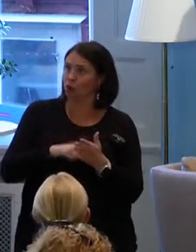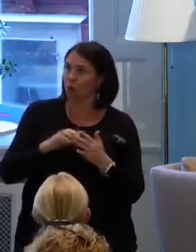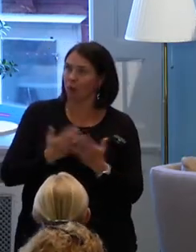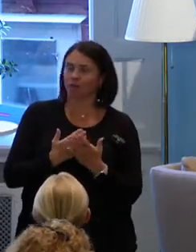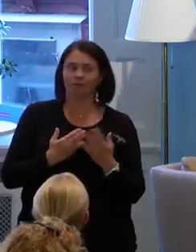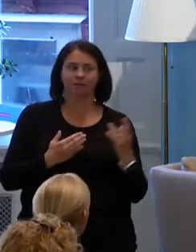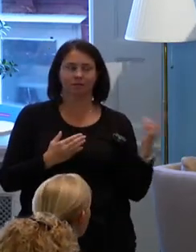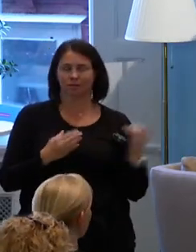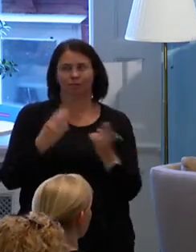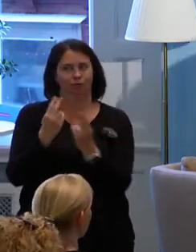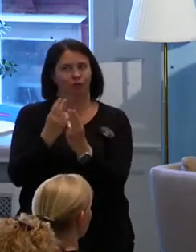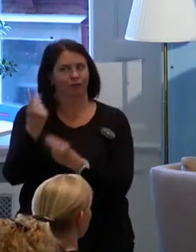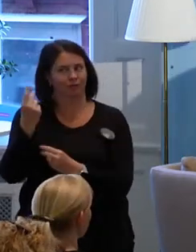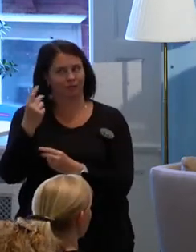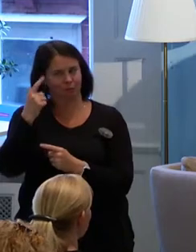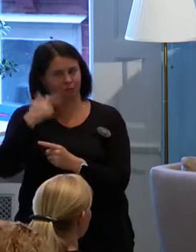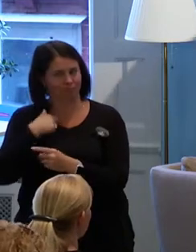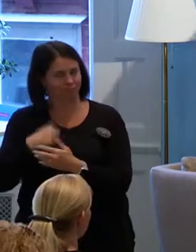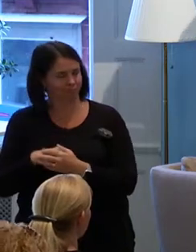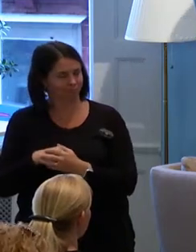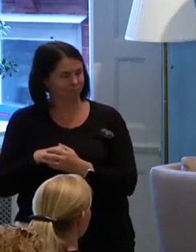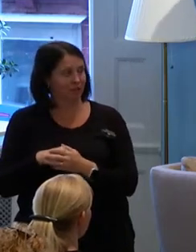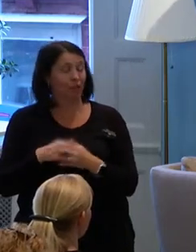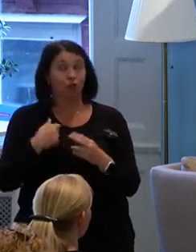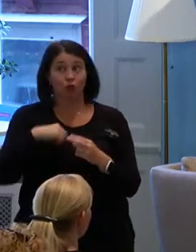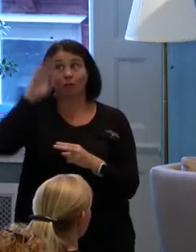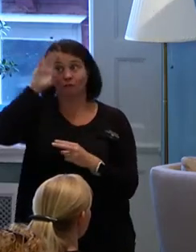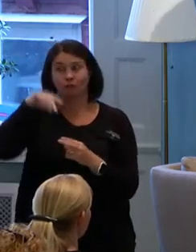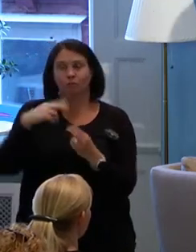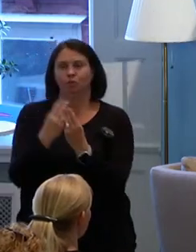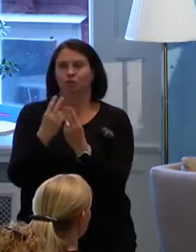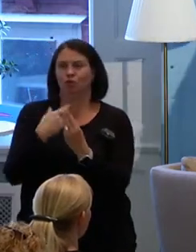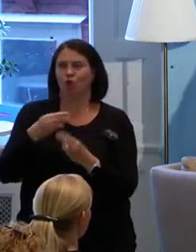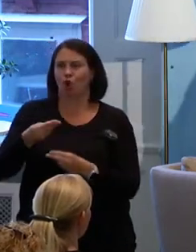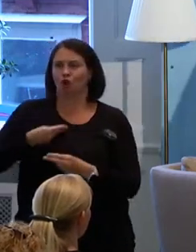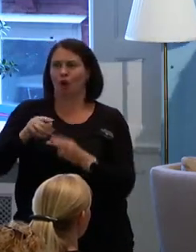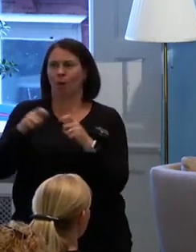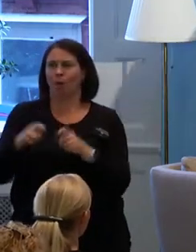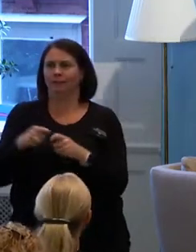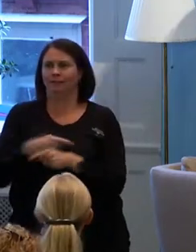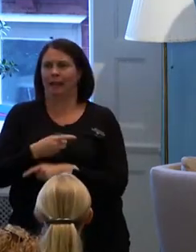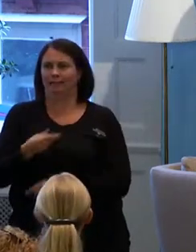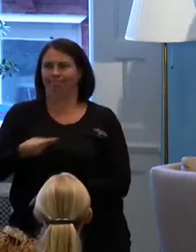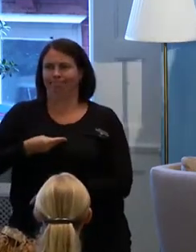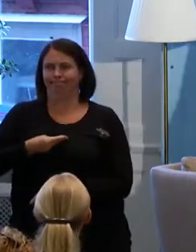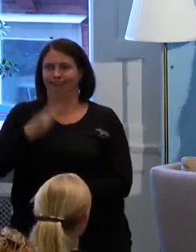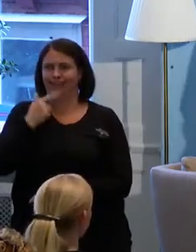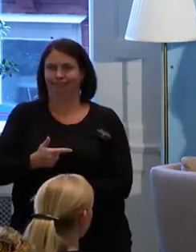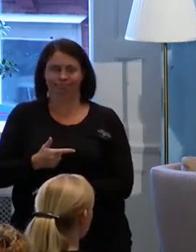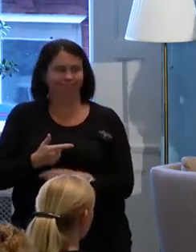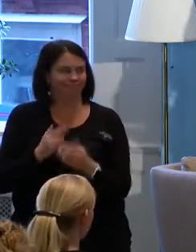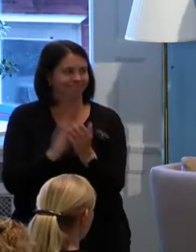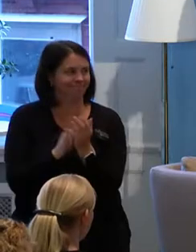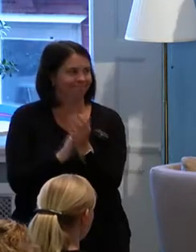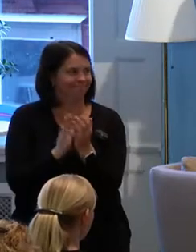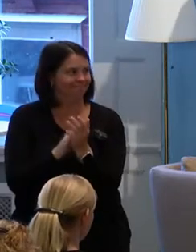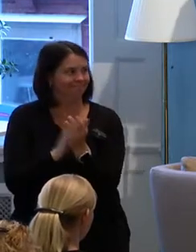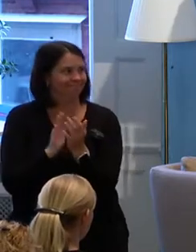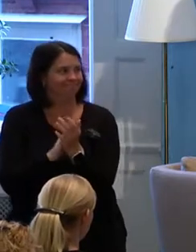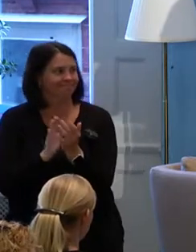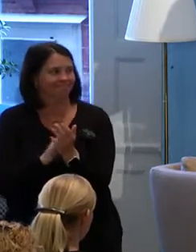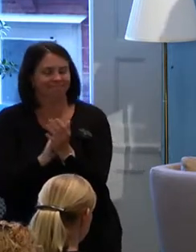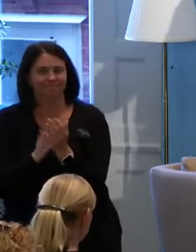Det betyder någonting helt annat, tror jag. Jag vet vad det betyder på danska, så jag tar blocket. Ja, det var bra. Tack så mycket, panelen, och